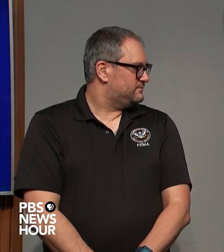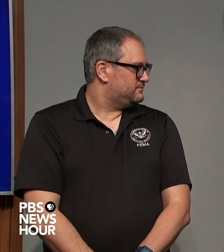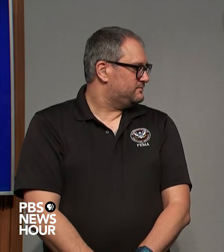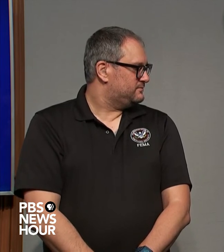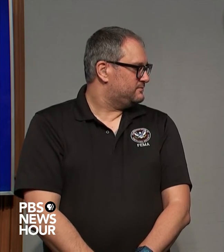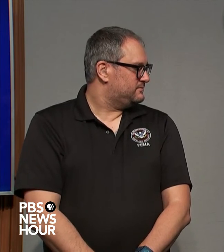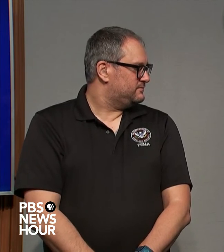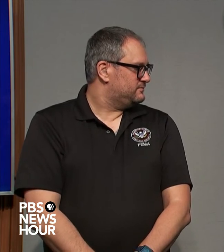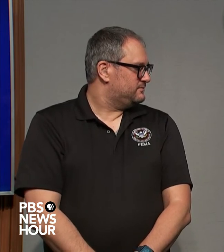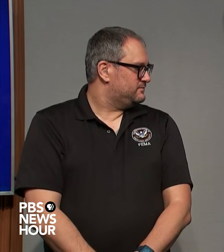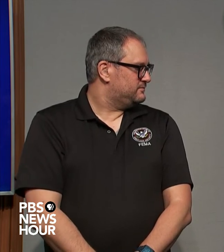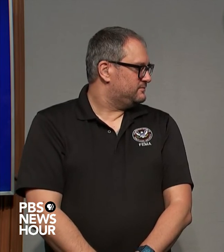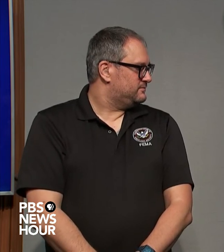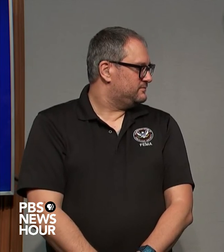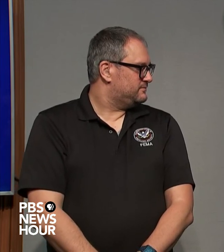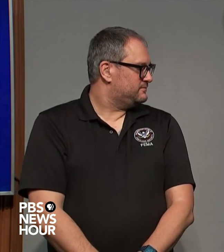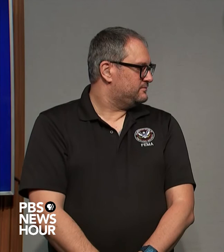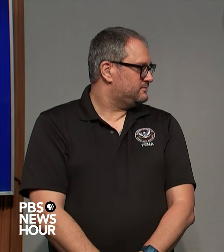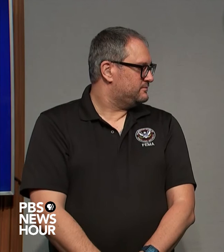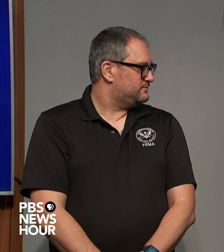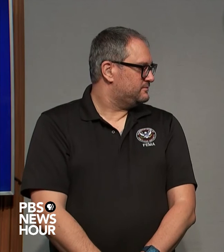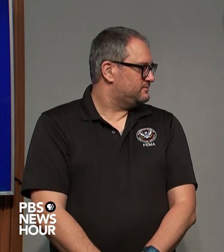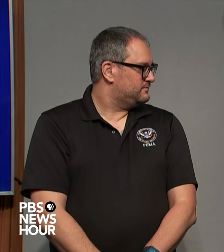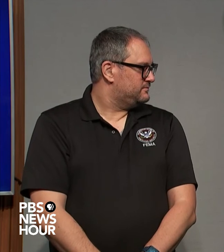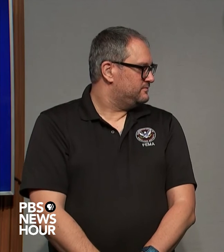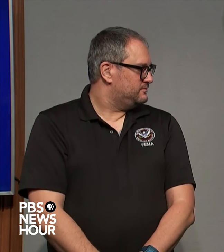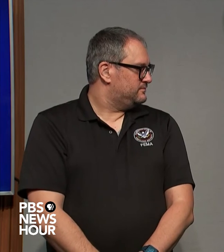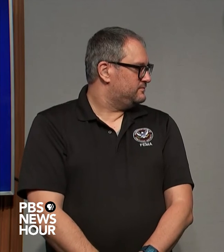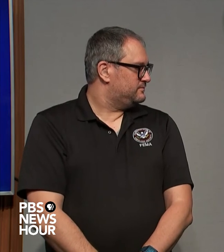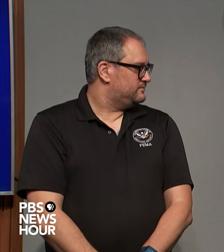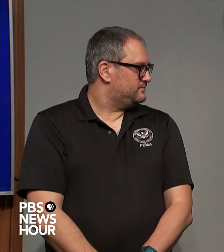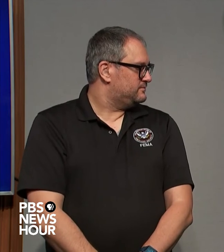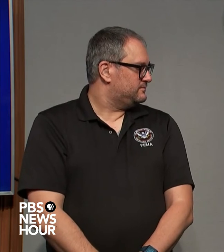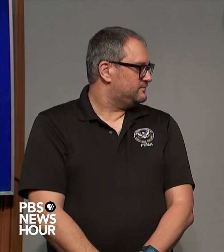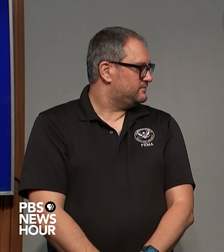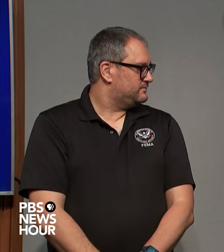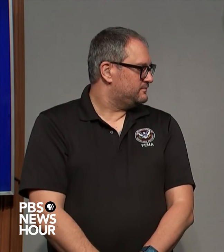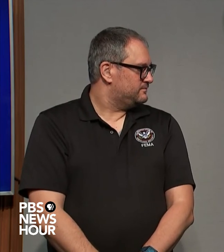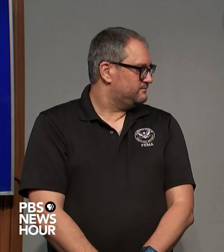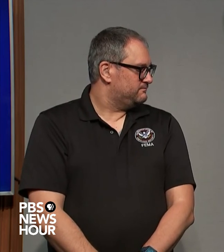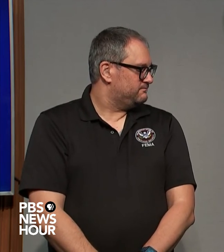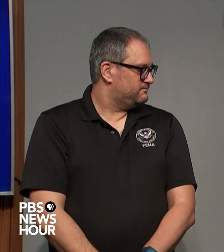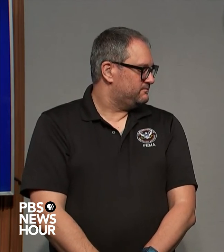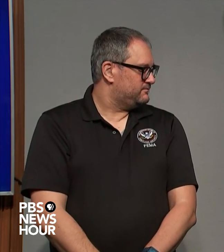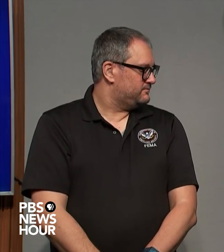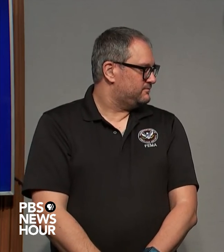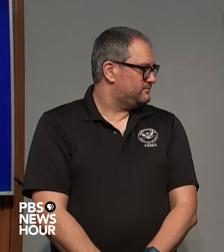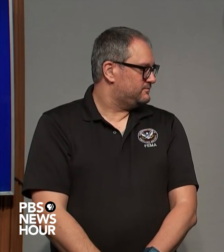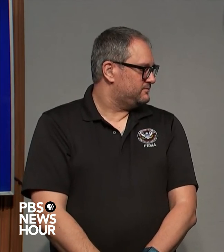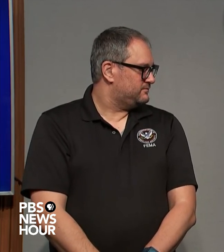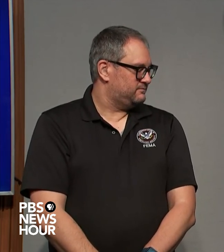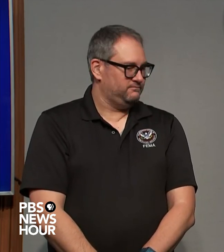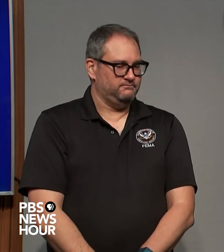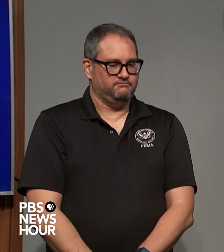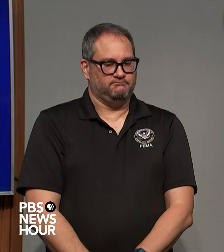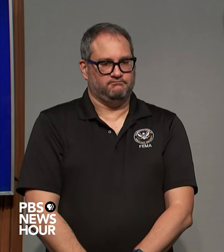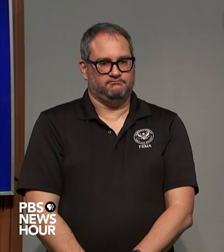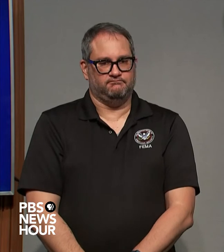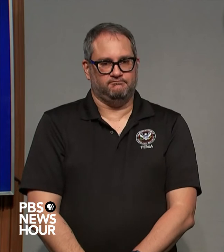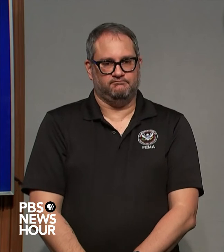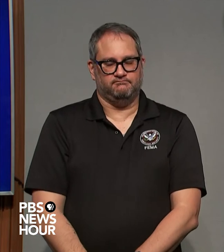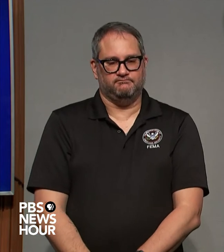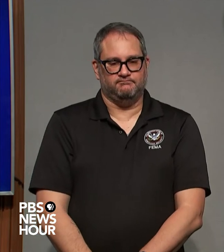y de combustible cuando la tormenta ya pase la administradora habló recientemente también con la